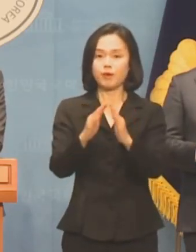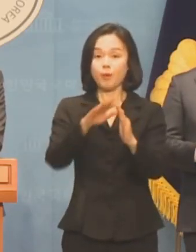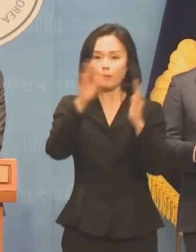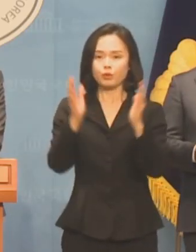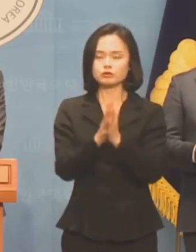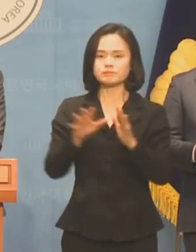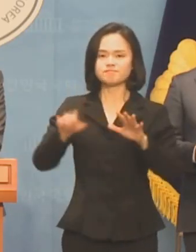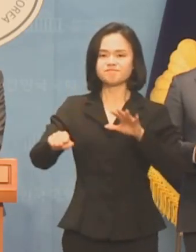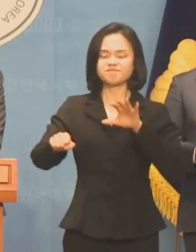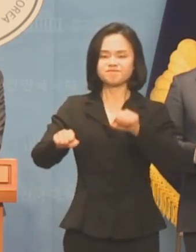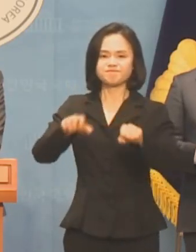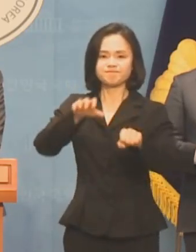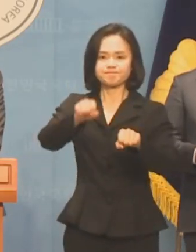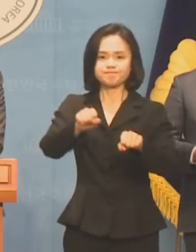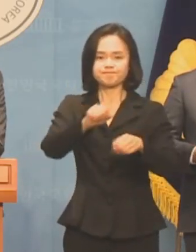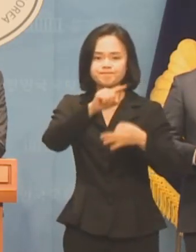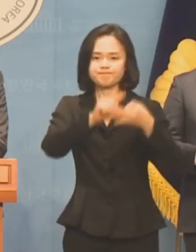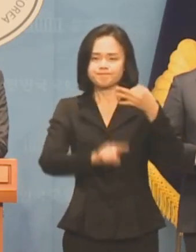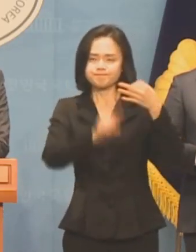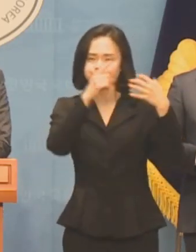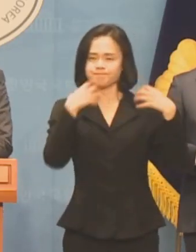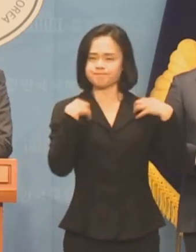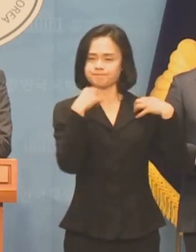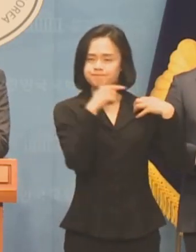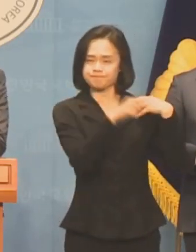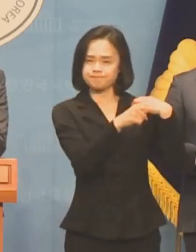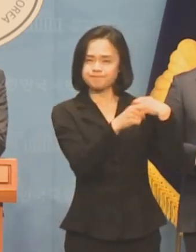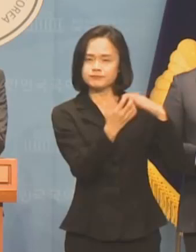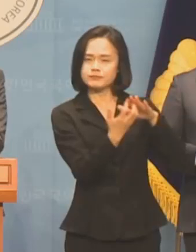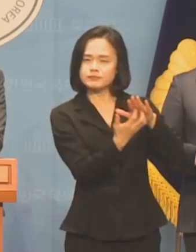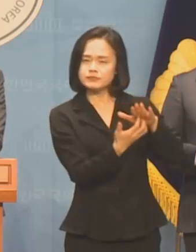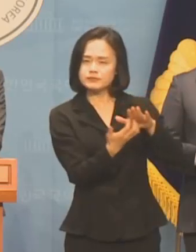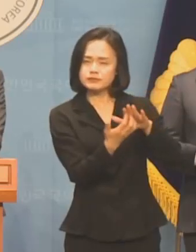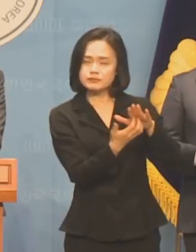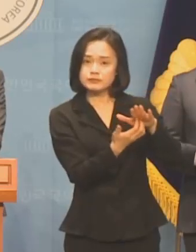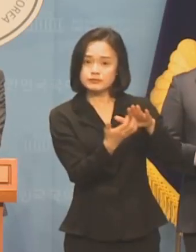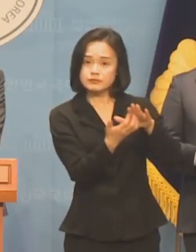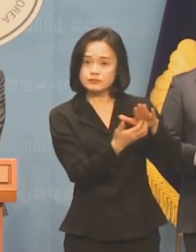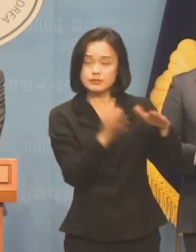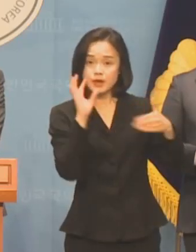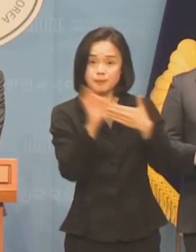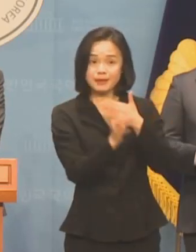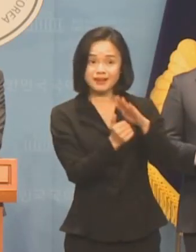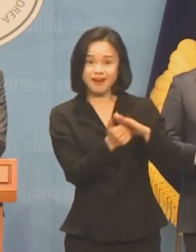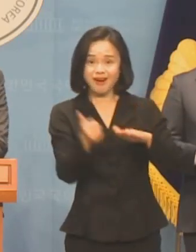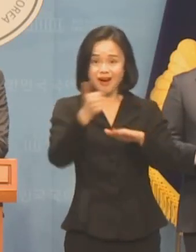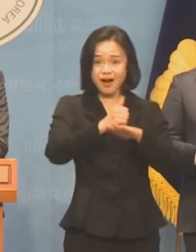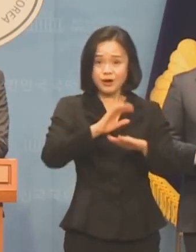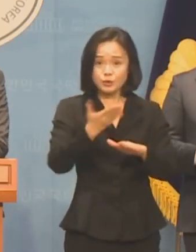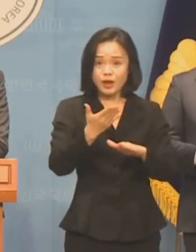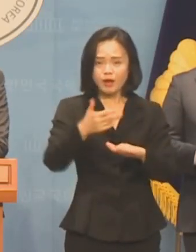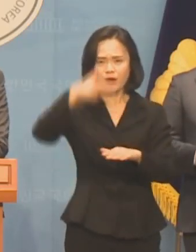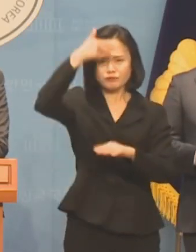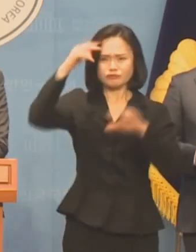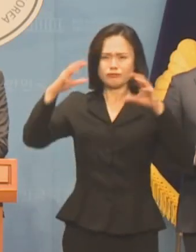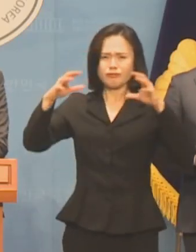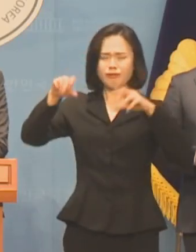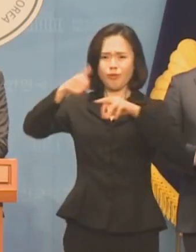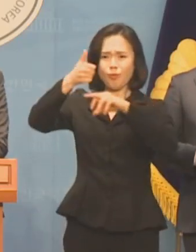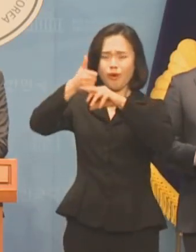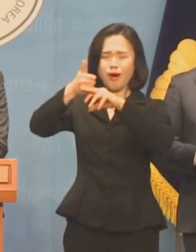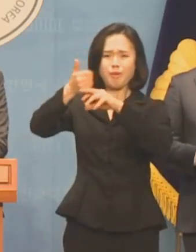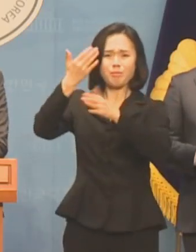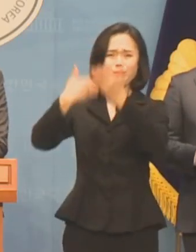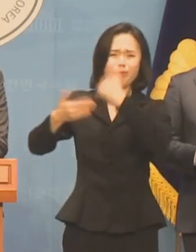했던 윤석열의 간악한 계획이 이루어졌다면 조선시대의 왕정보다 더 후퇴한 나라가 됐을